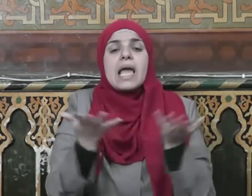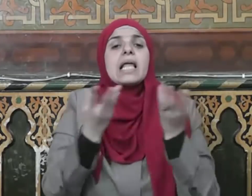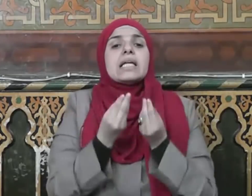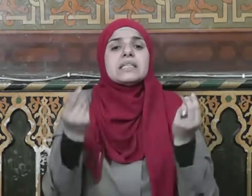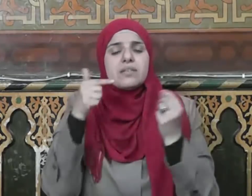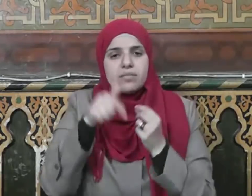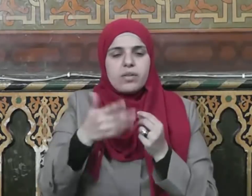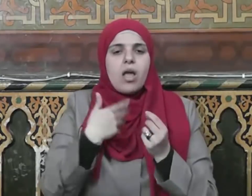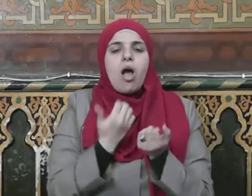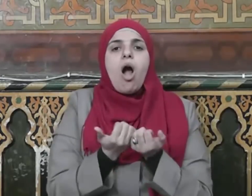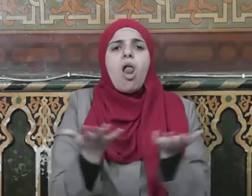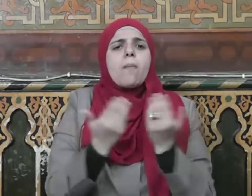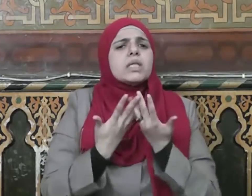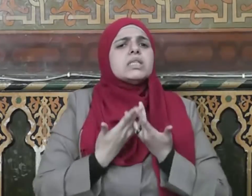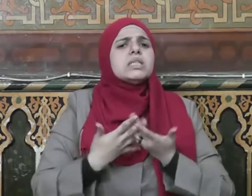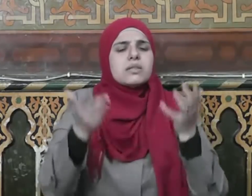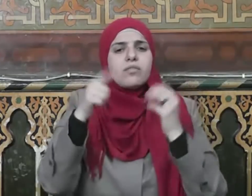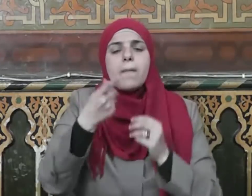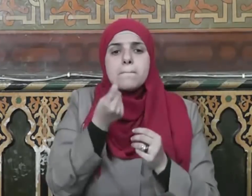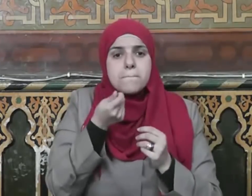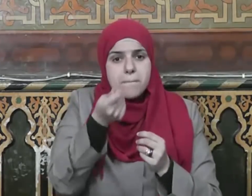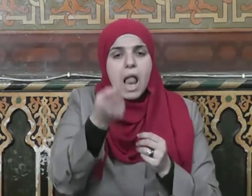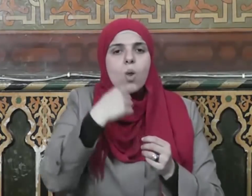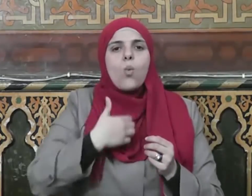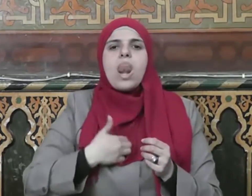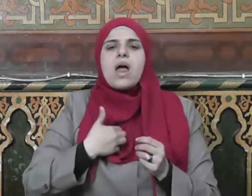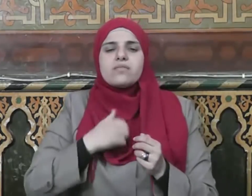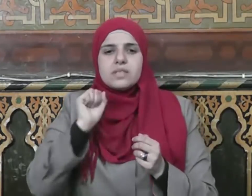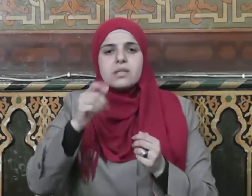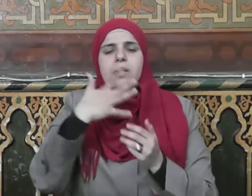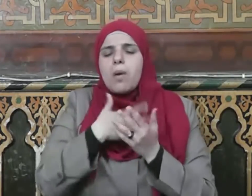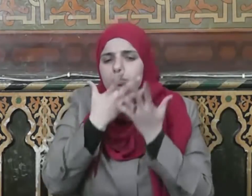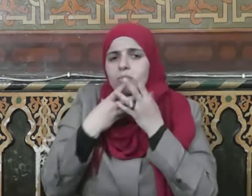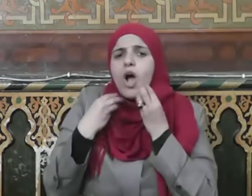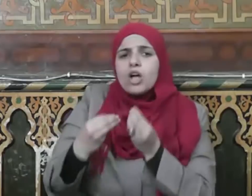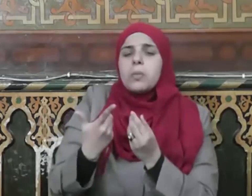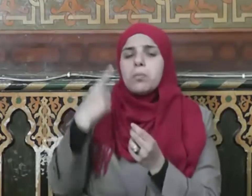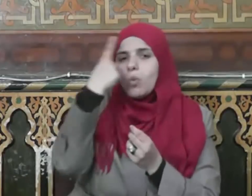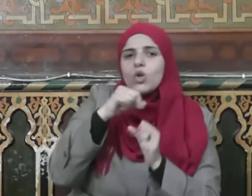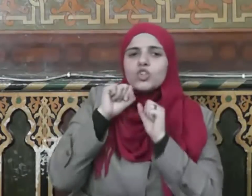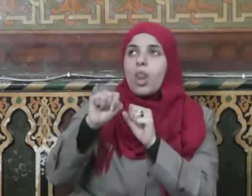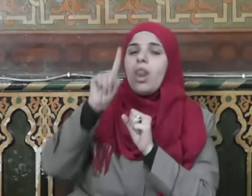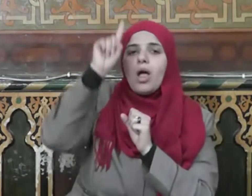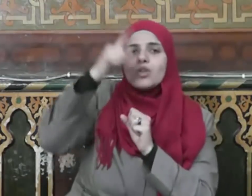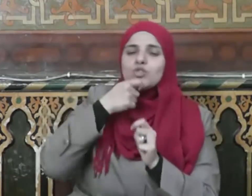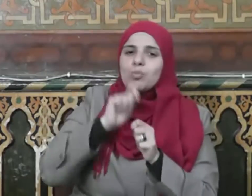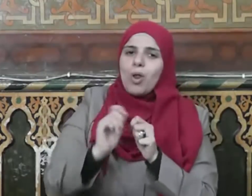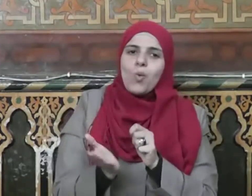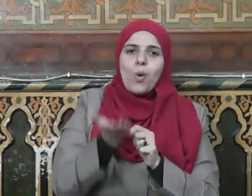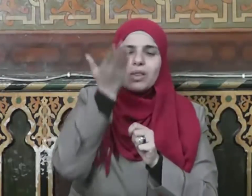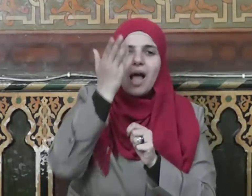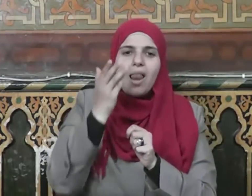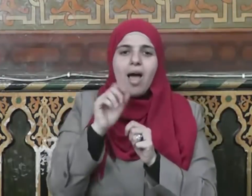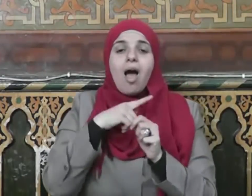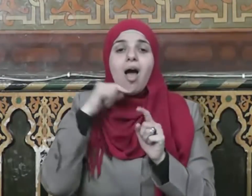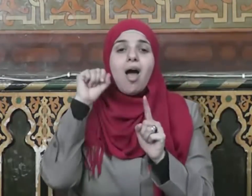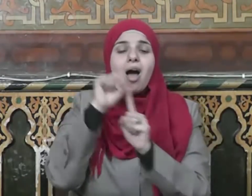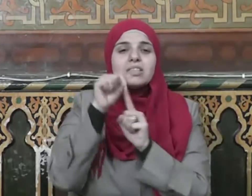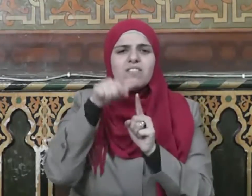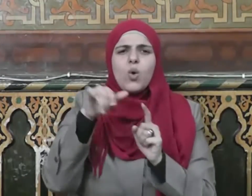والجود والكرم بالمال والنفس ابتغاء مرضات الله عز وجل، خاصة وقت الشدائد